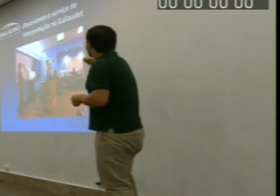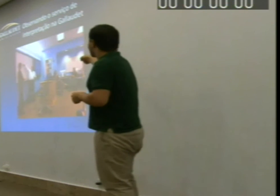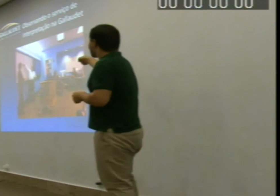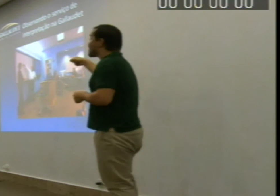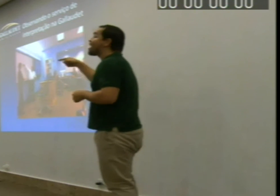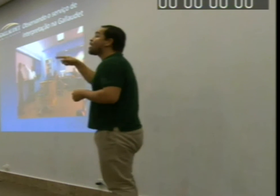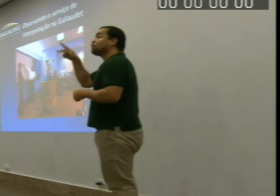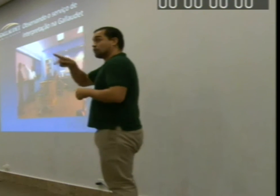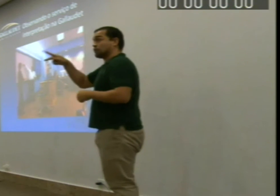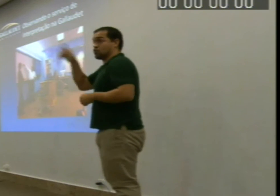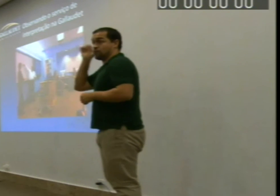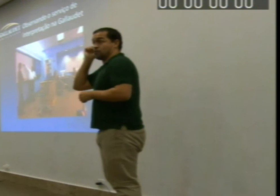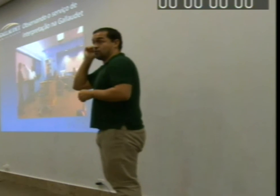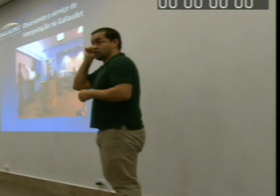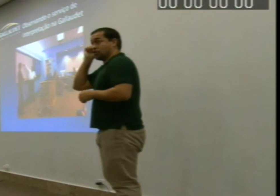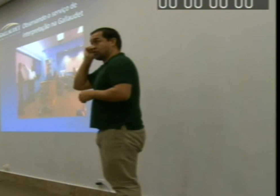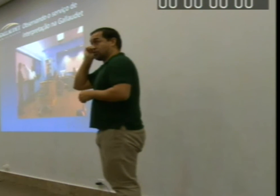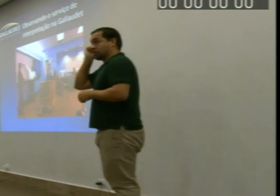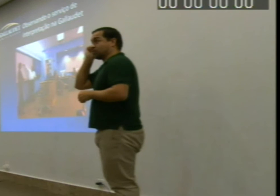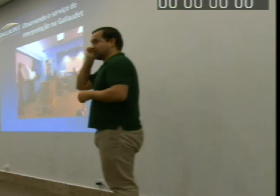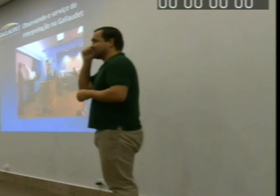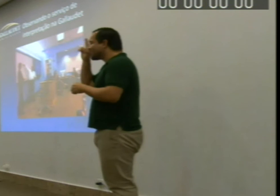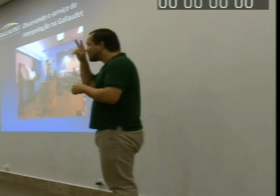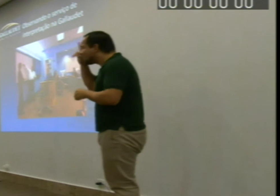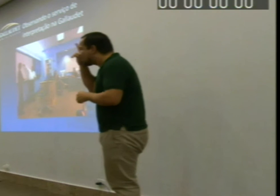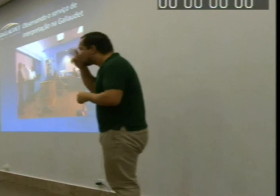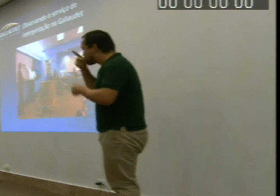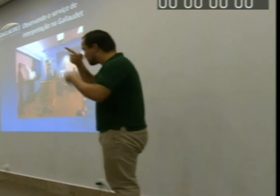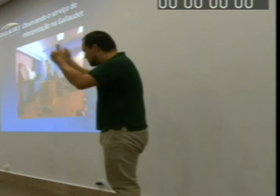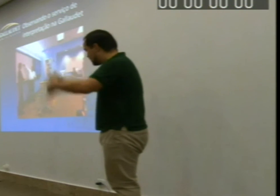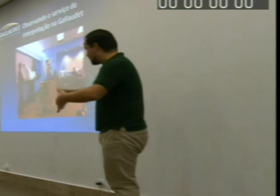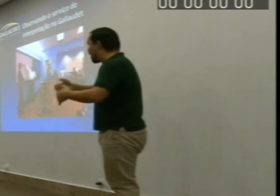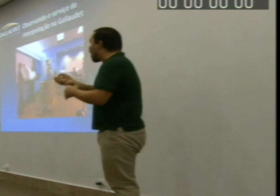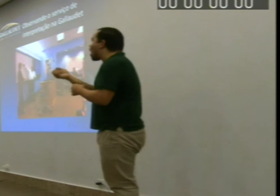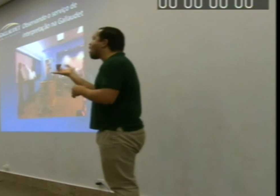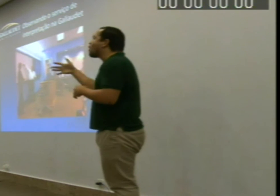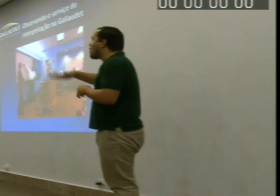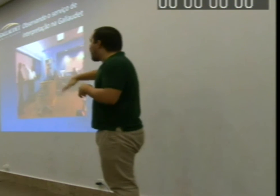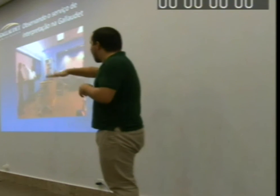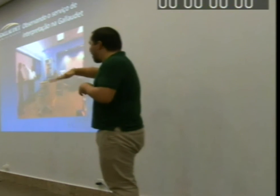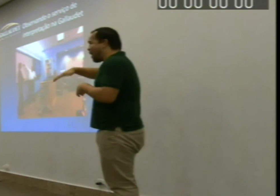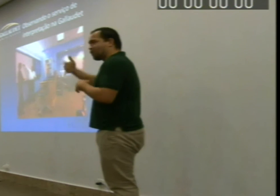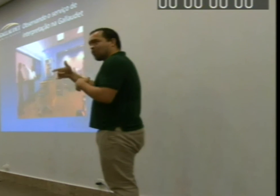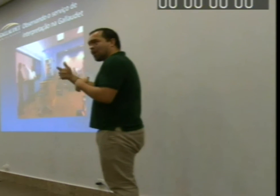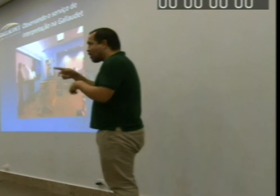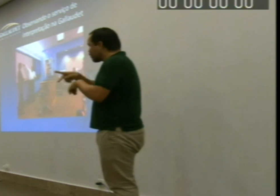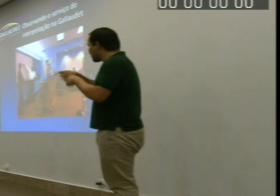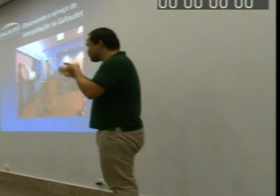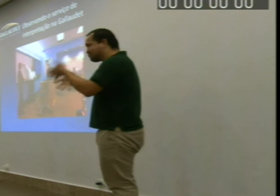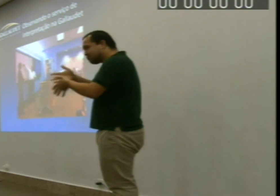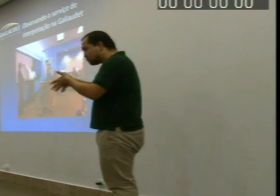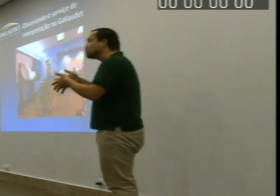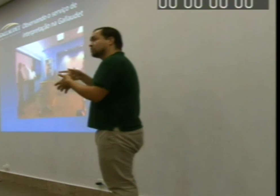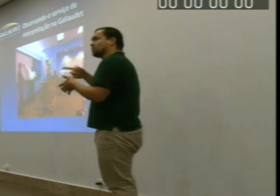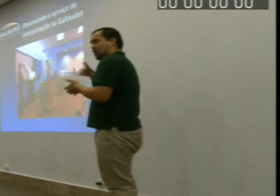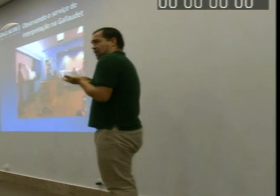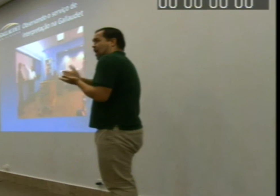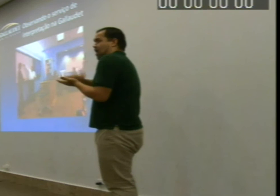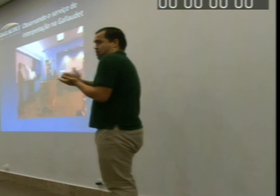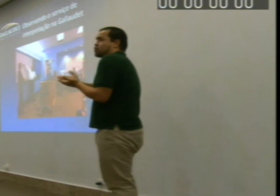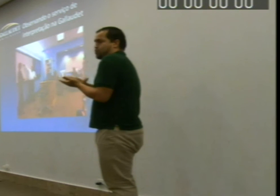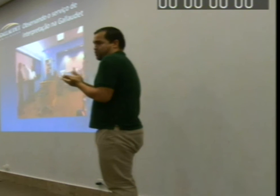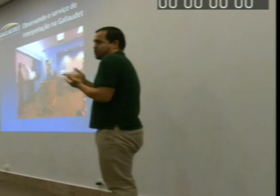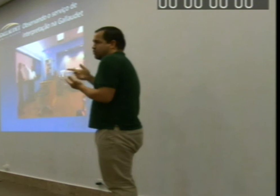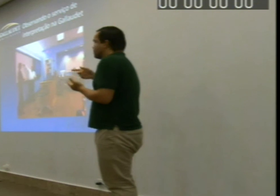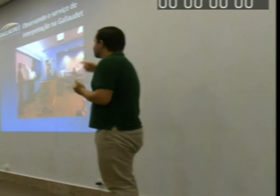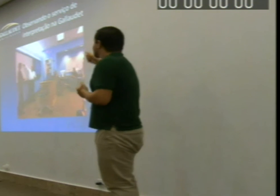galaud onde o professor era ouv vocês lemam que eu expliquei que algumas áreas não tem um profissional que domine a